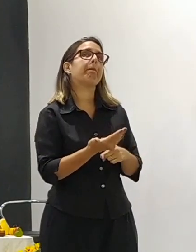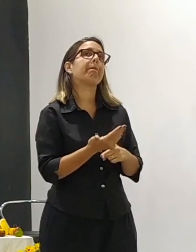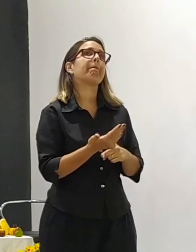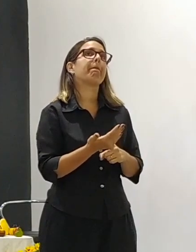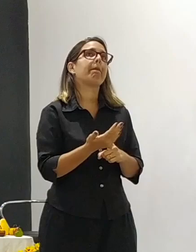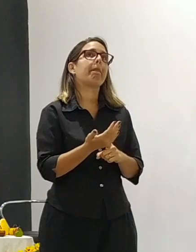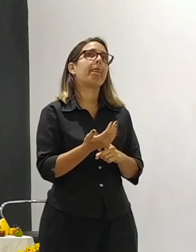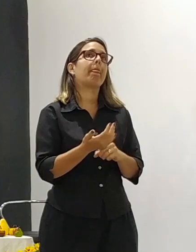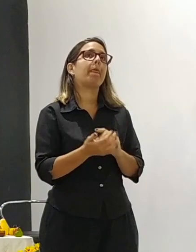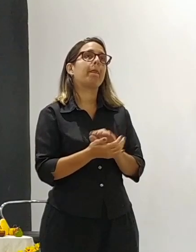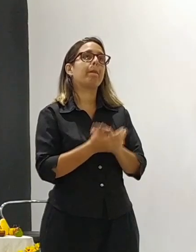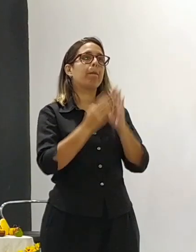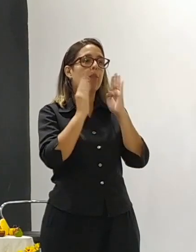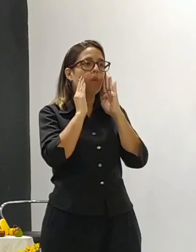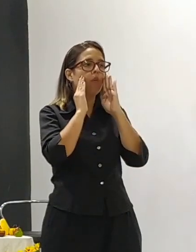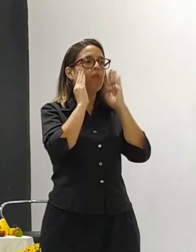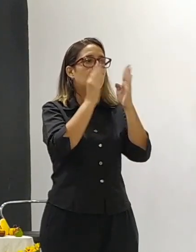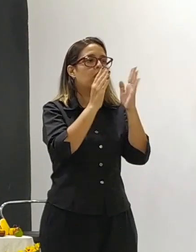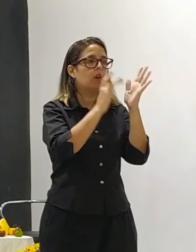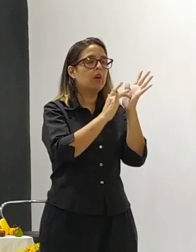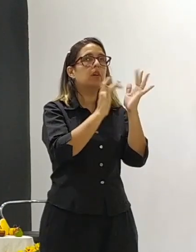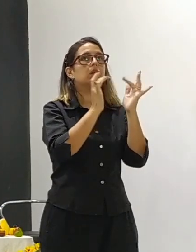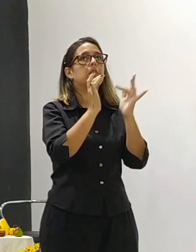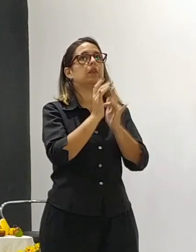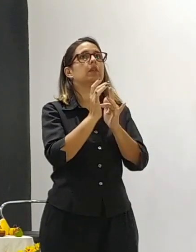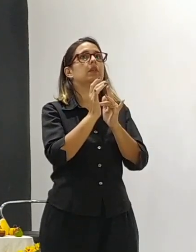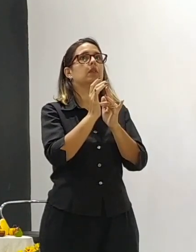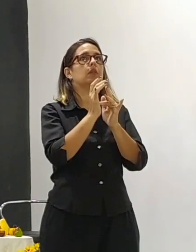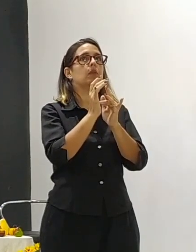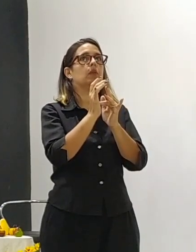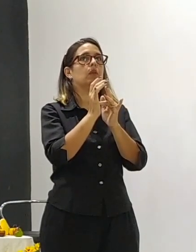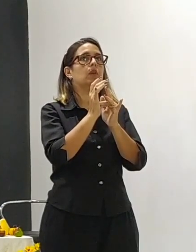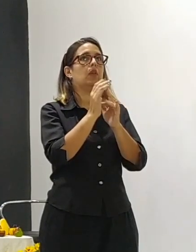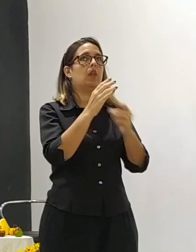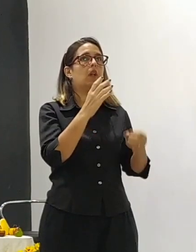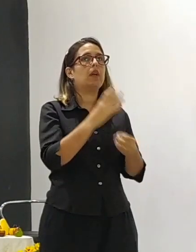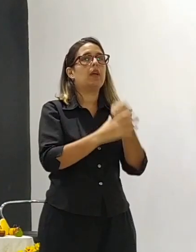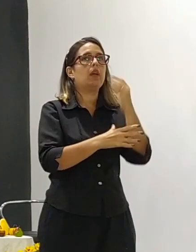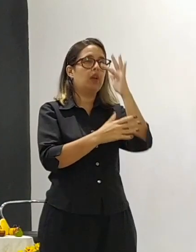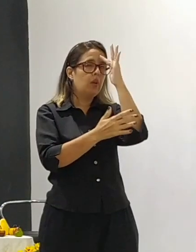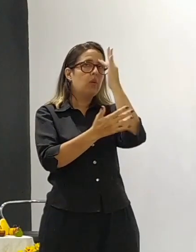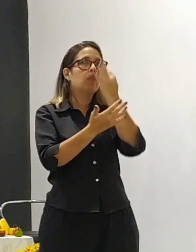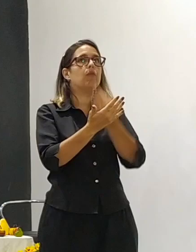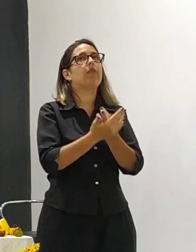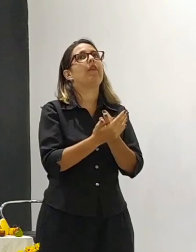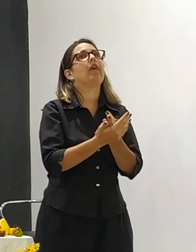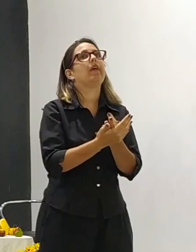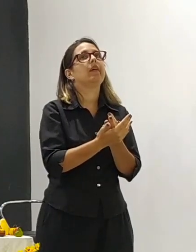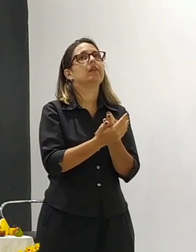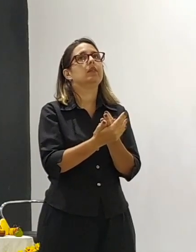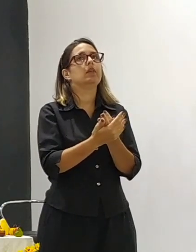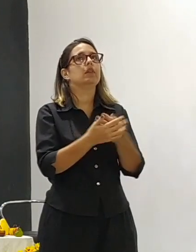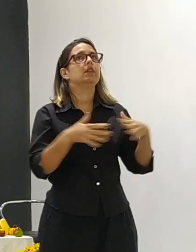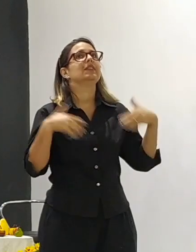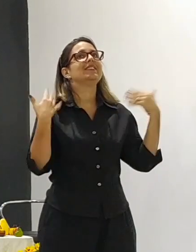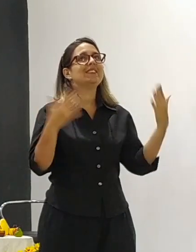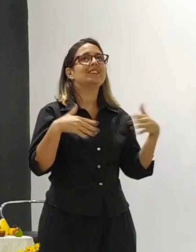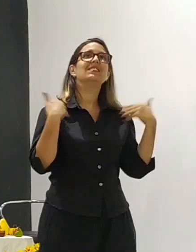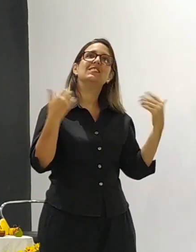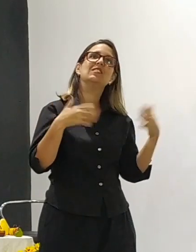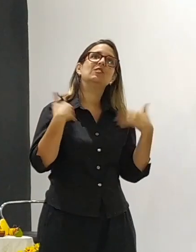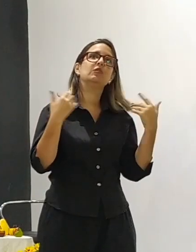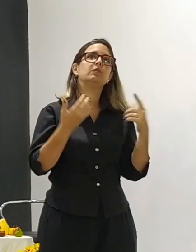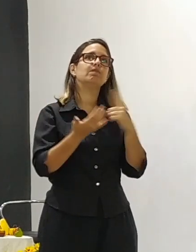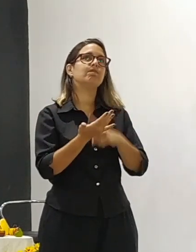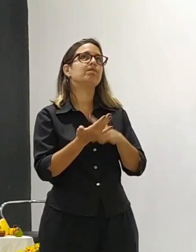proposta, olhando para Jesus, autor e consumador da fé, o qual pelo gozo que